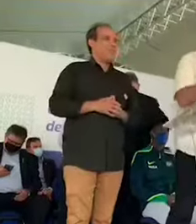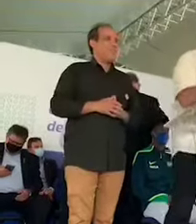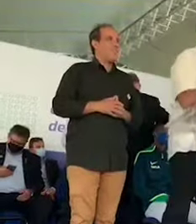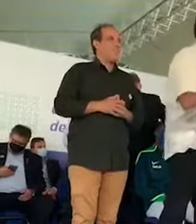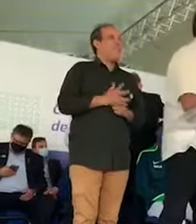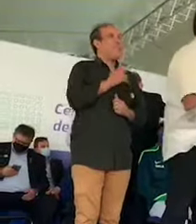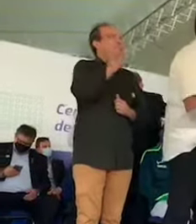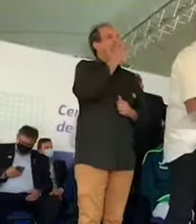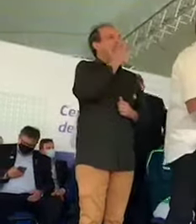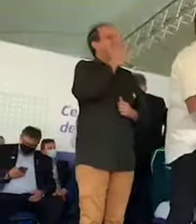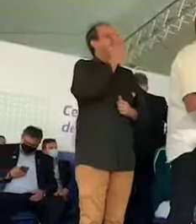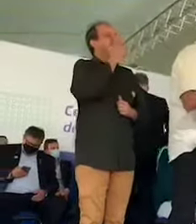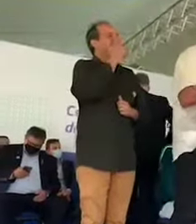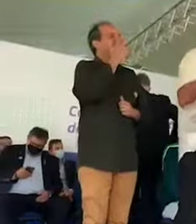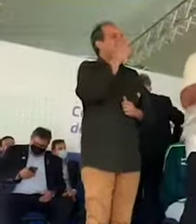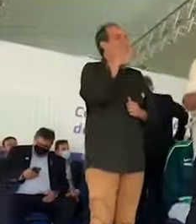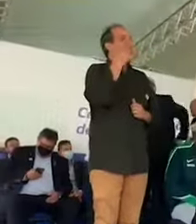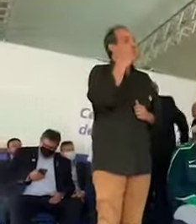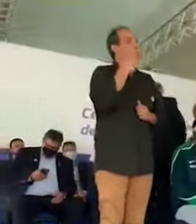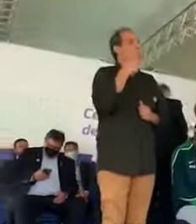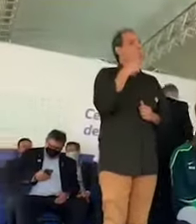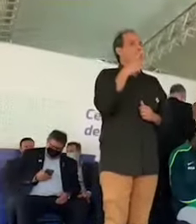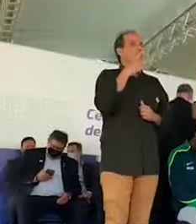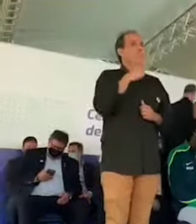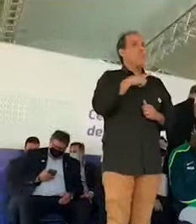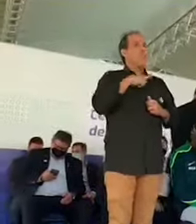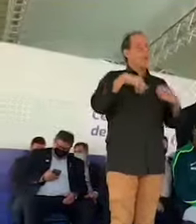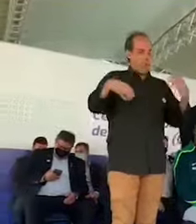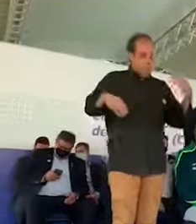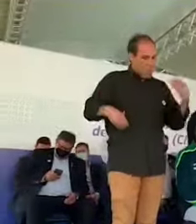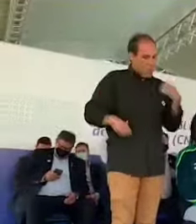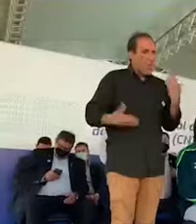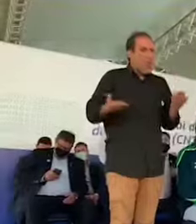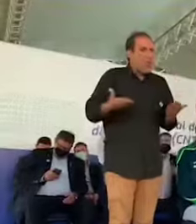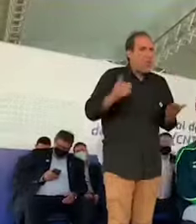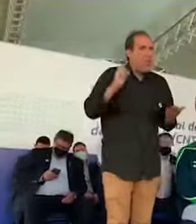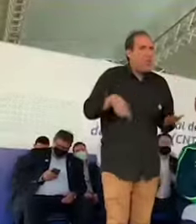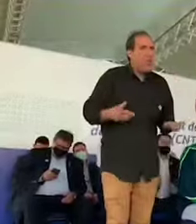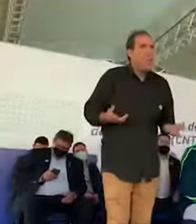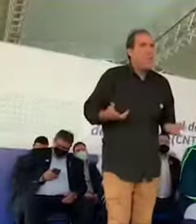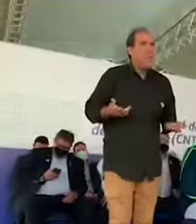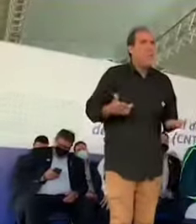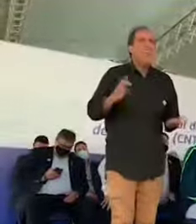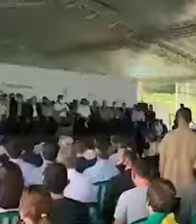Parece que nós estamos tomando posse no dia de hoje. Está todo mundo feliz.